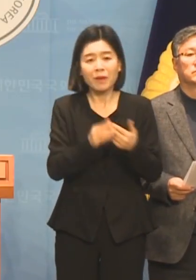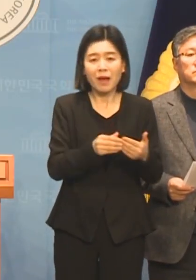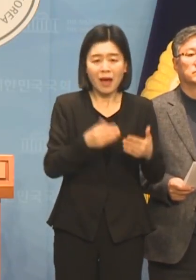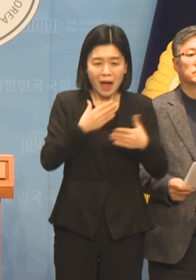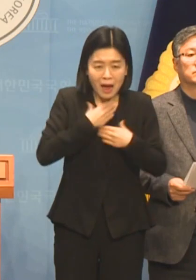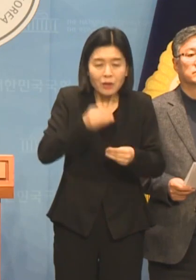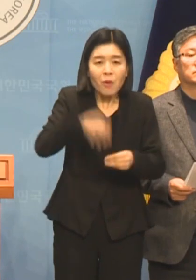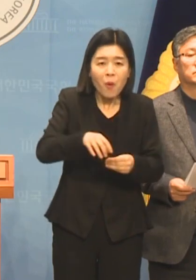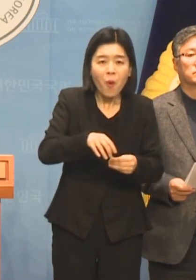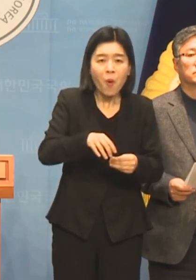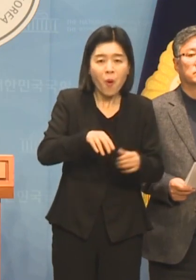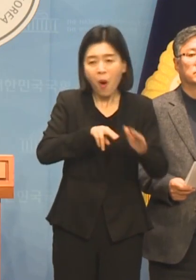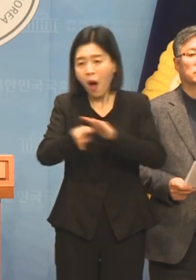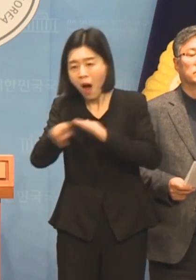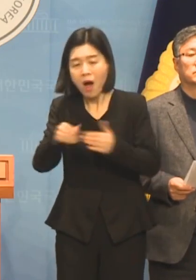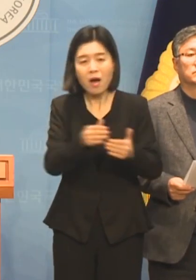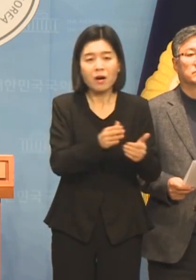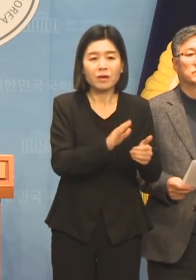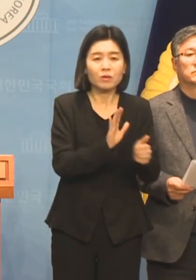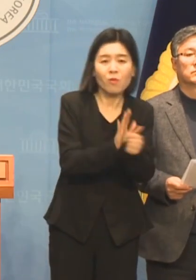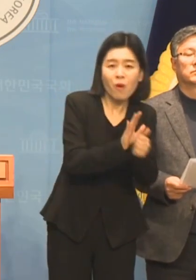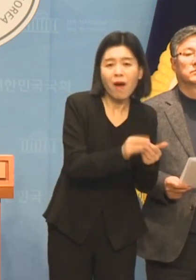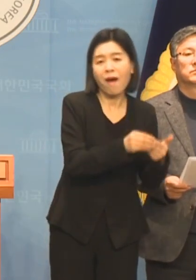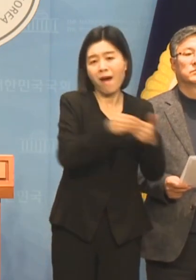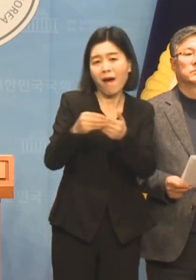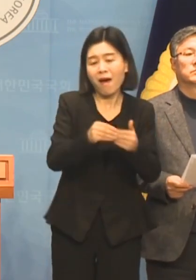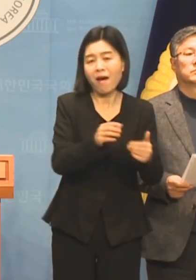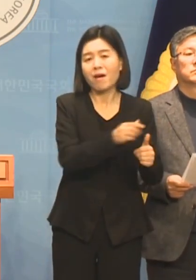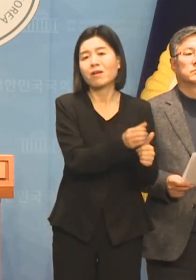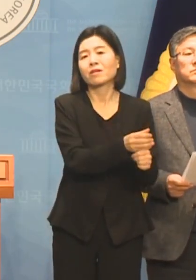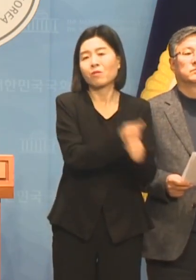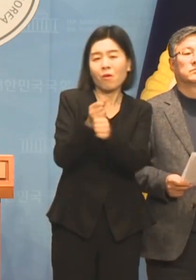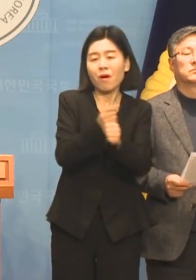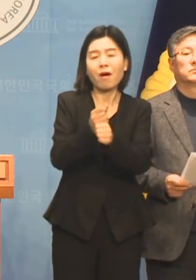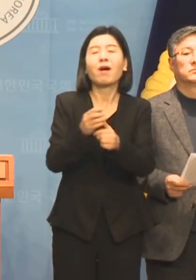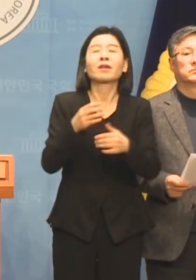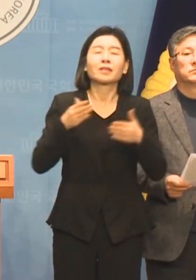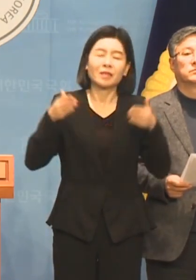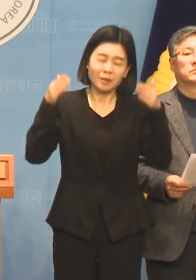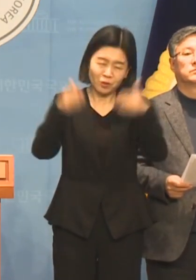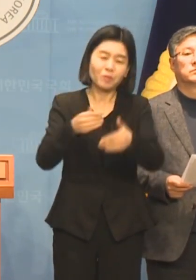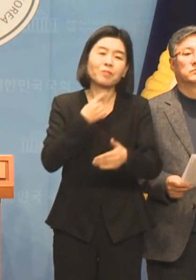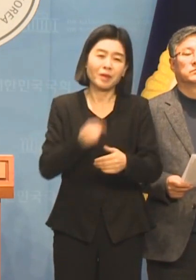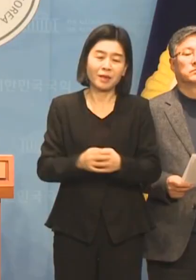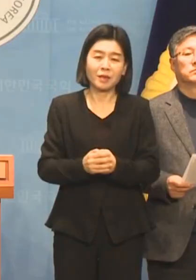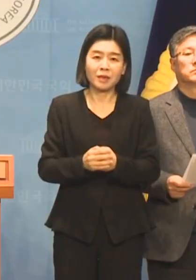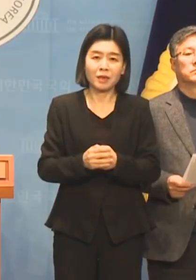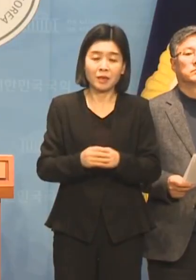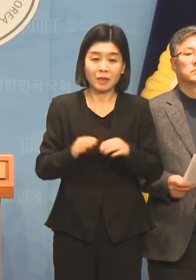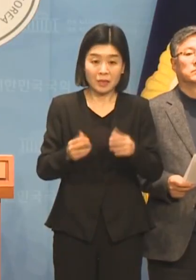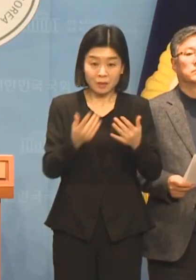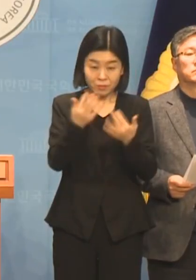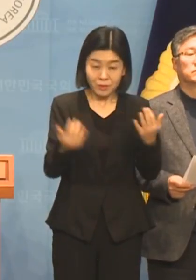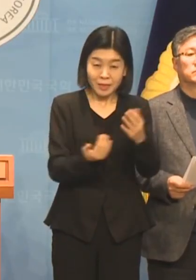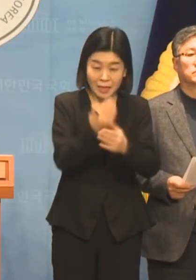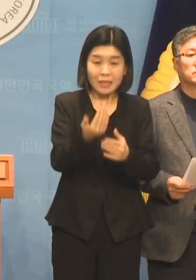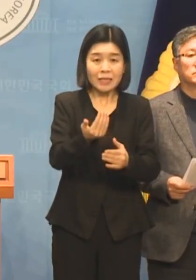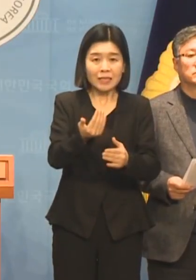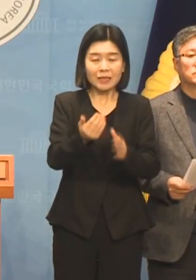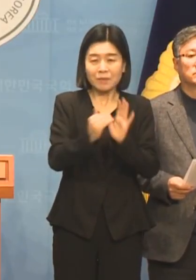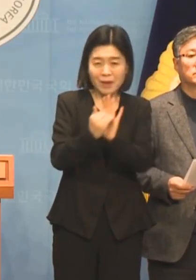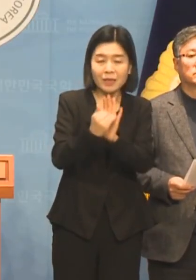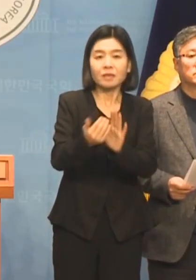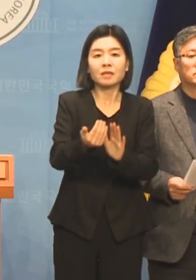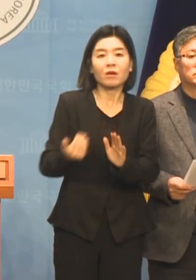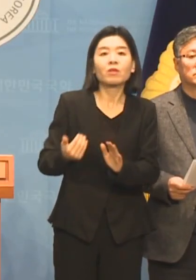환자들을 대피시키는데 모든 인력이 총 집중되어야 합니다. 재난을 막기 전에 그 전에 사전에